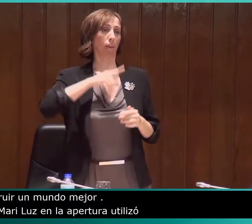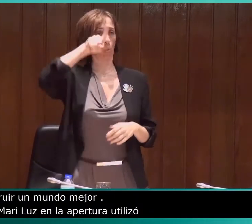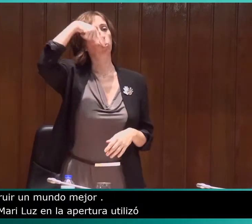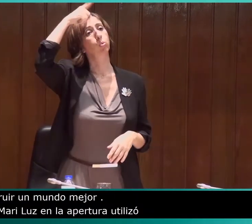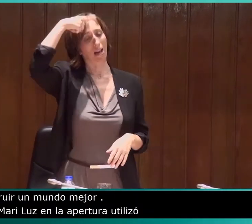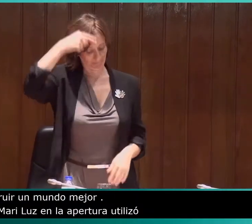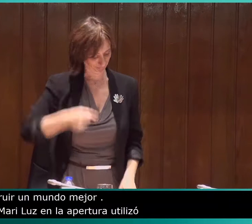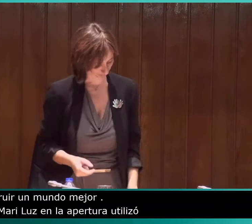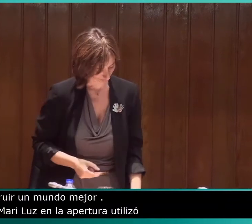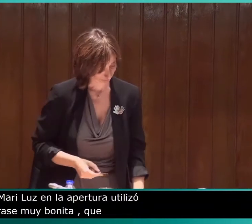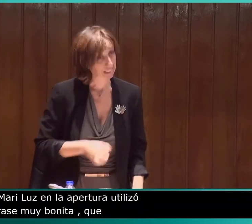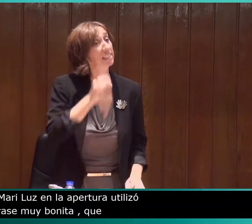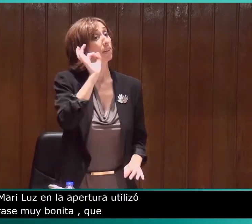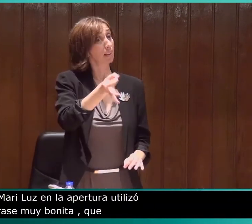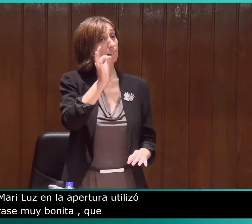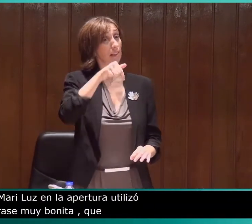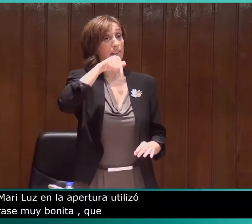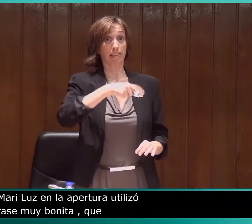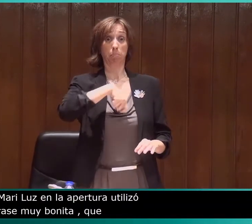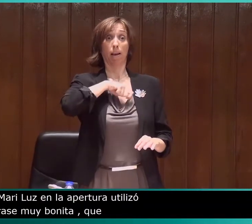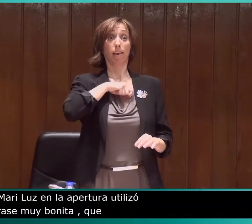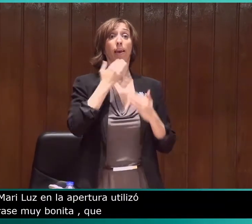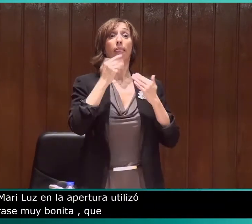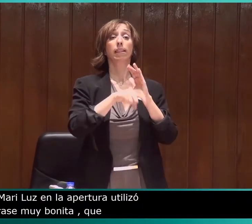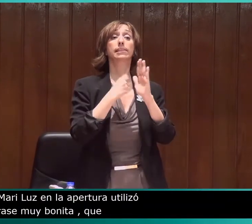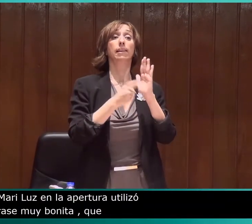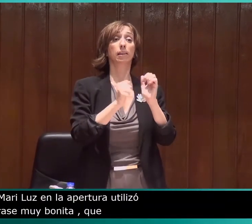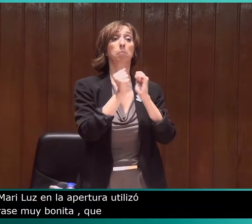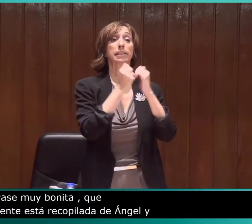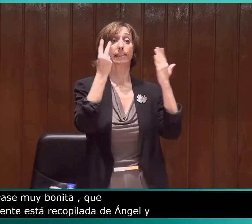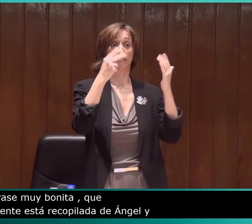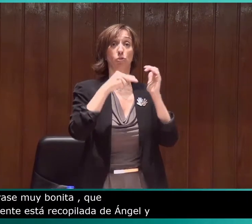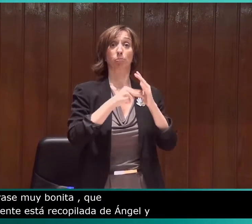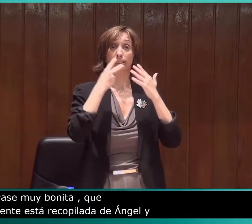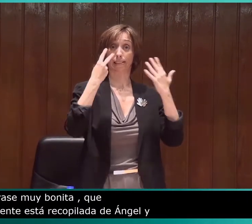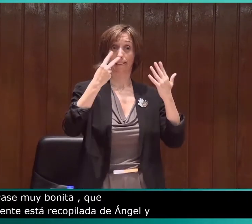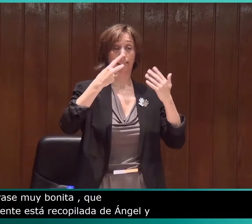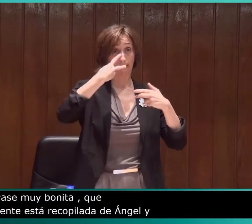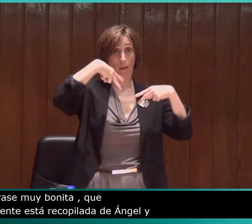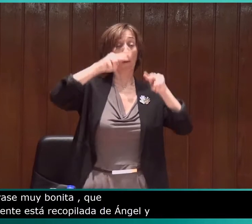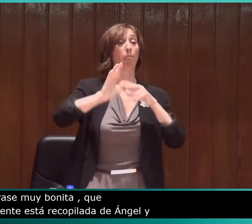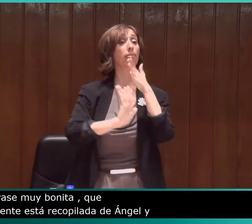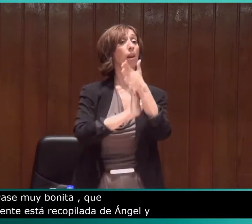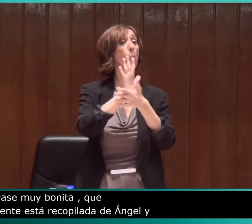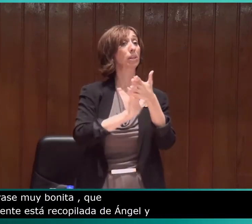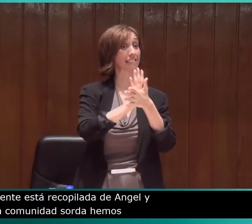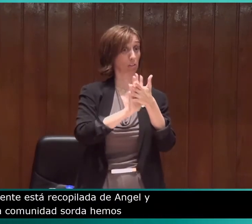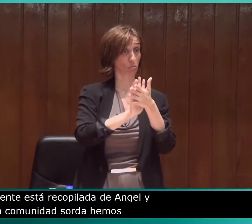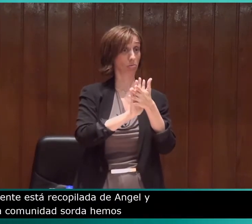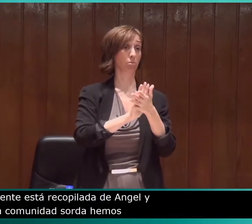y es el hecho de que la lengua es la lengua de la cultura en España gracias a la ley 27/2007 que reconoce las lenguas